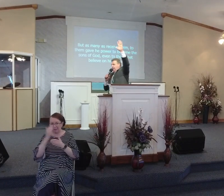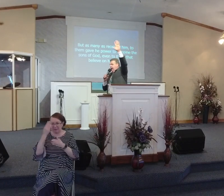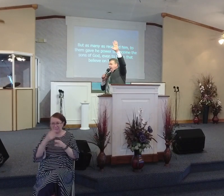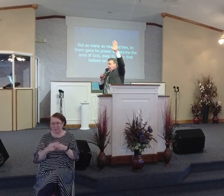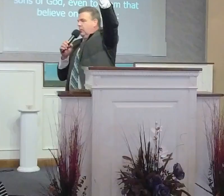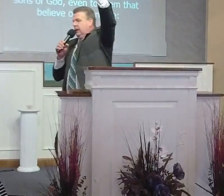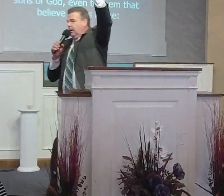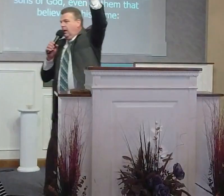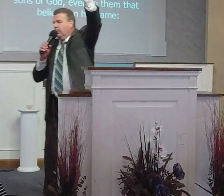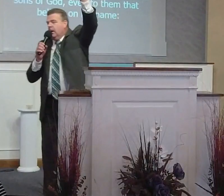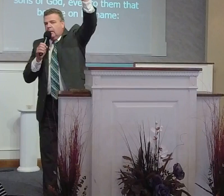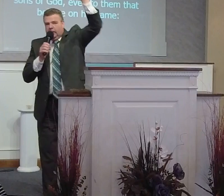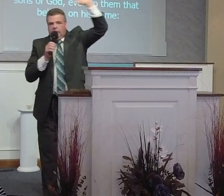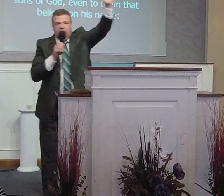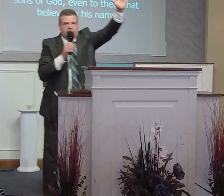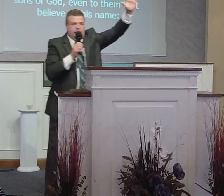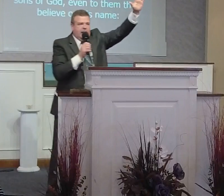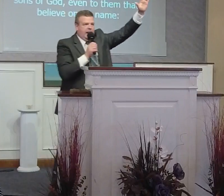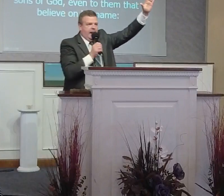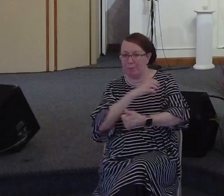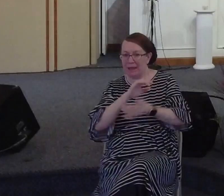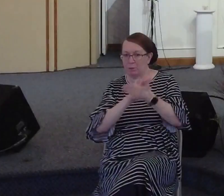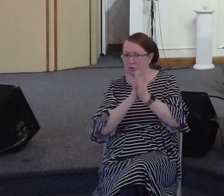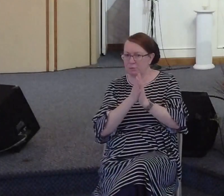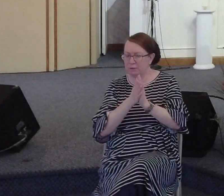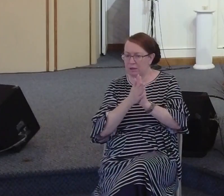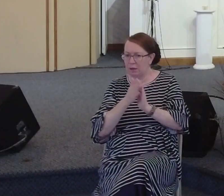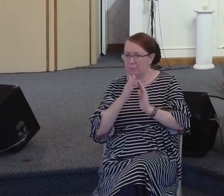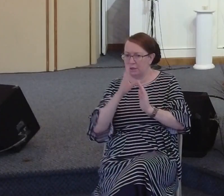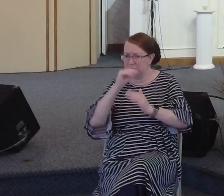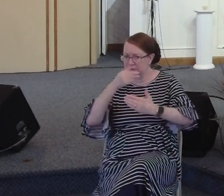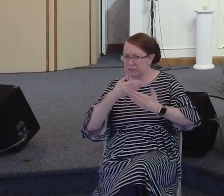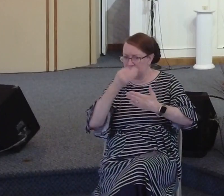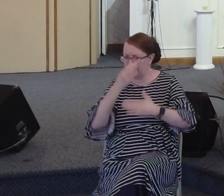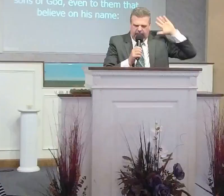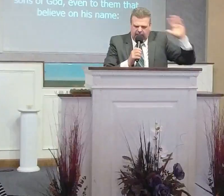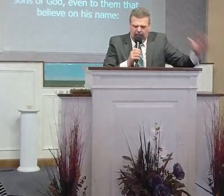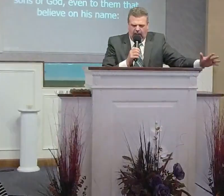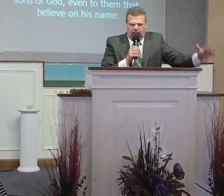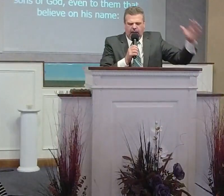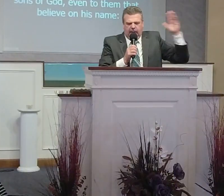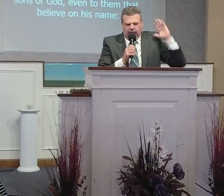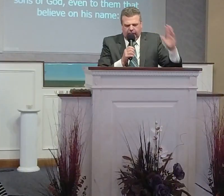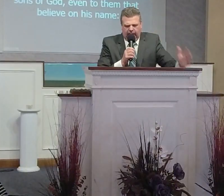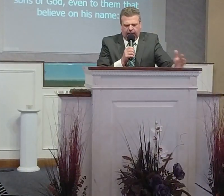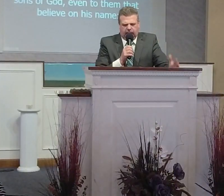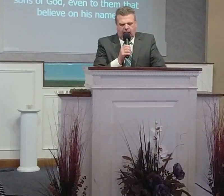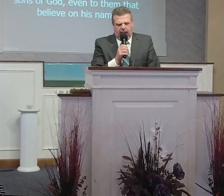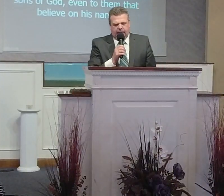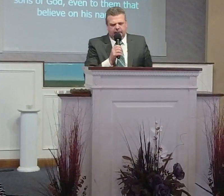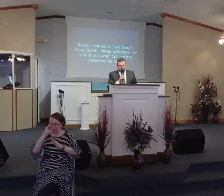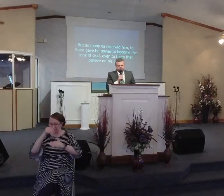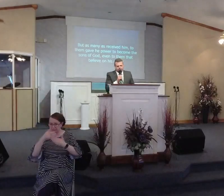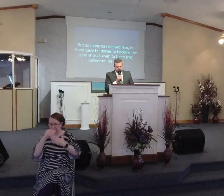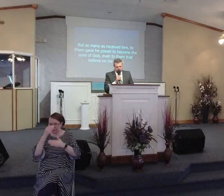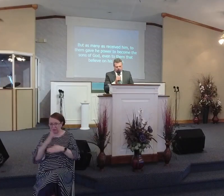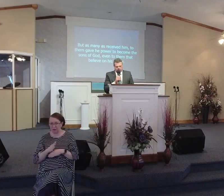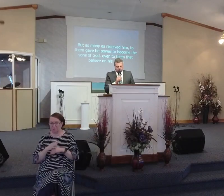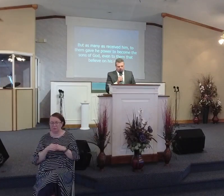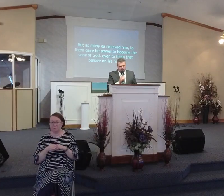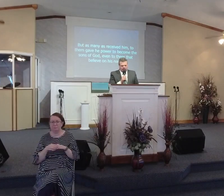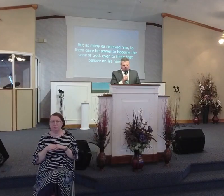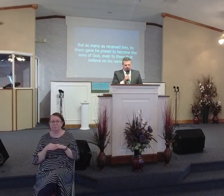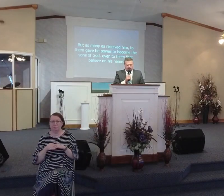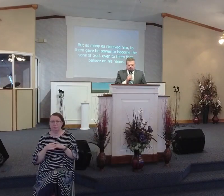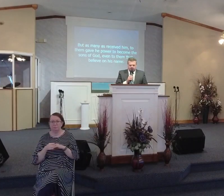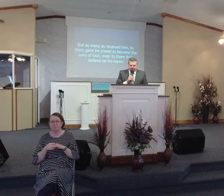Si hay alguien emocionado aquí por este poder que viene del Hijo de Dios, estoy alegre de que yo puedo ser el Hijo de